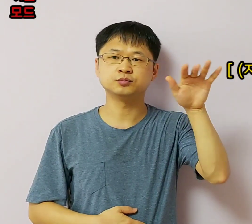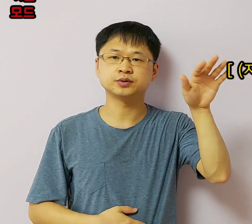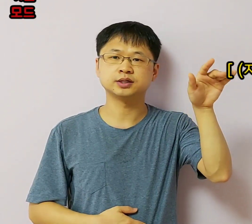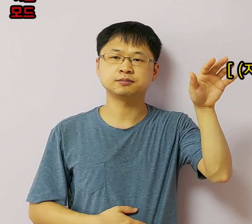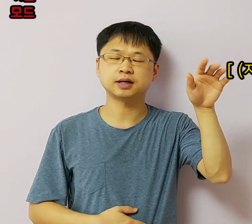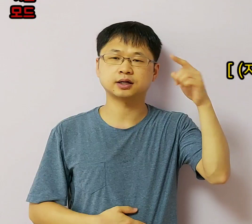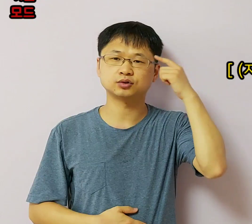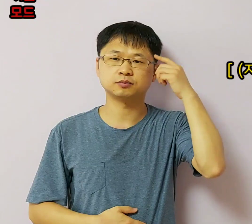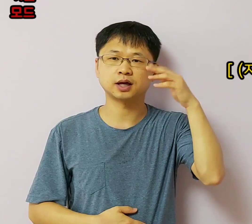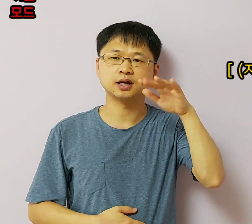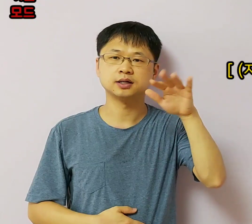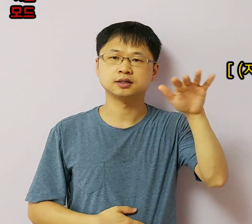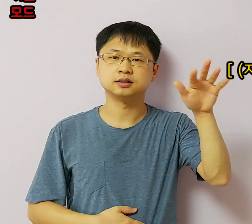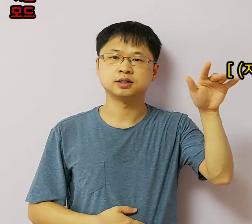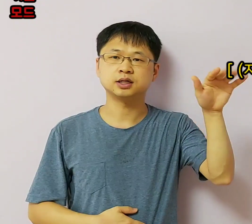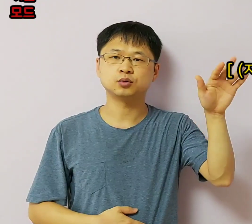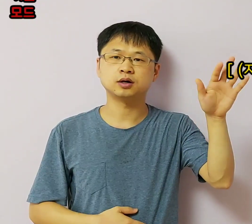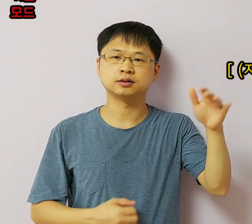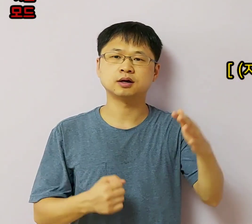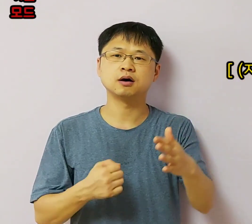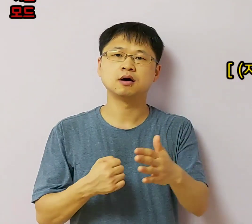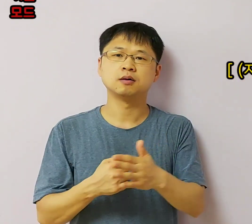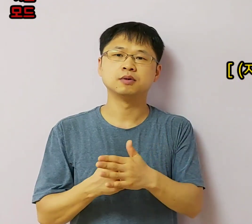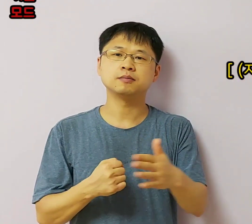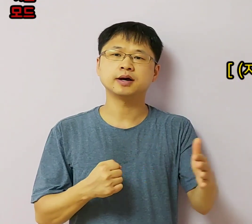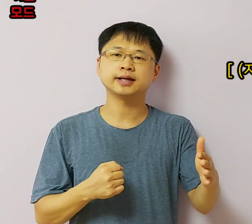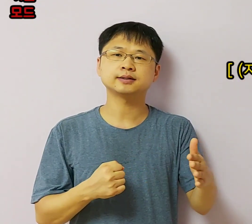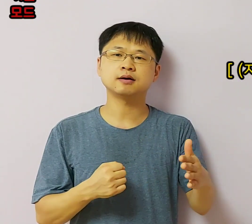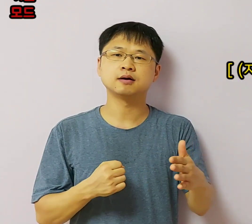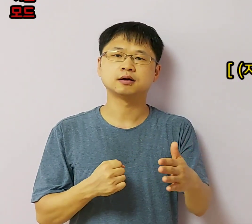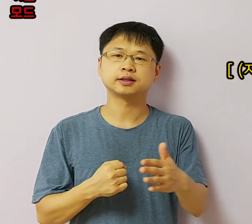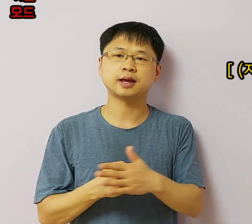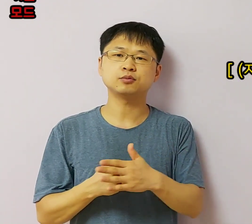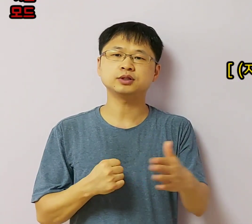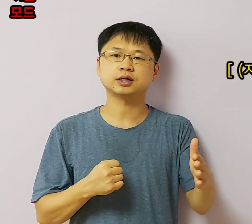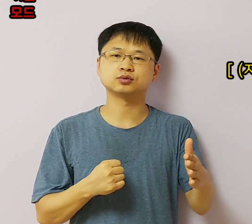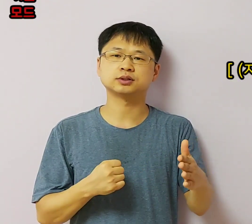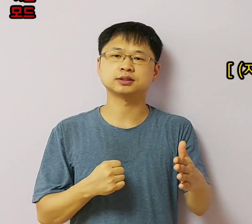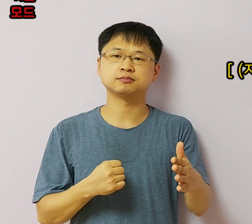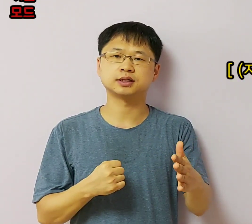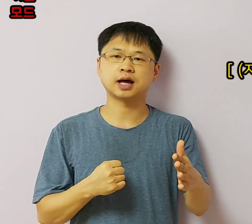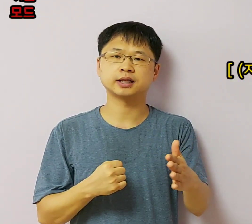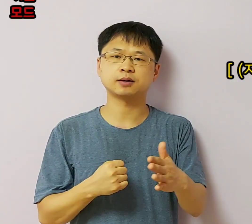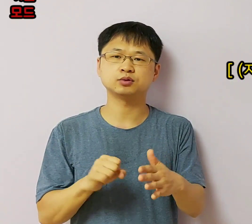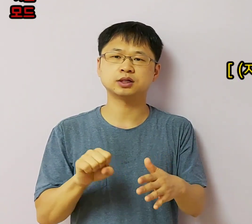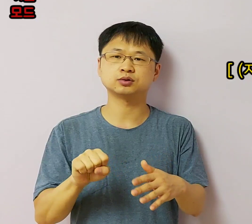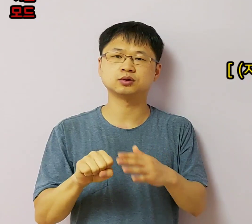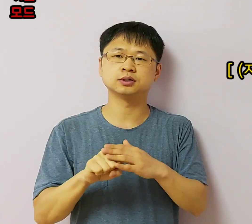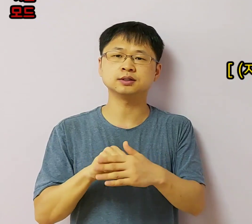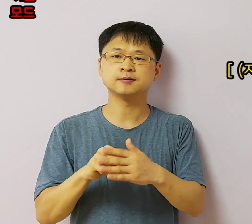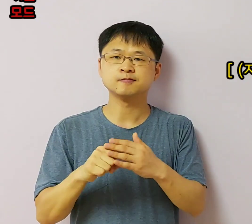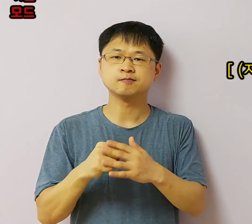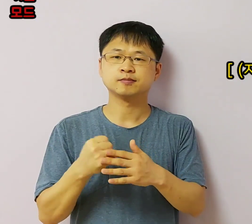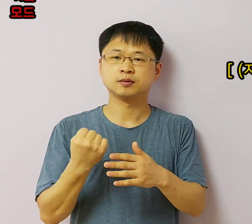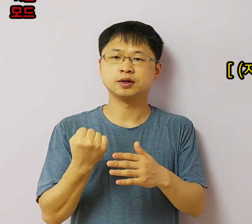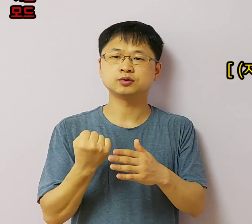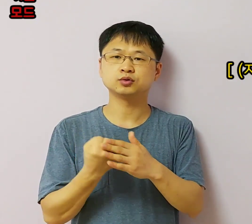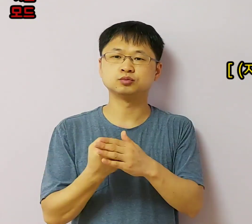그리움, 그립다라는 수어입니다. 그리워서, 뭐뭐 해서, 때문이라는 수어 썼습니다. 때문이라는 수어는 왼손